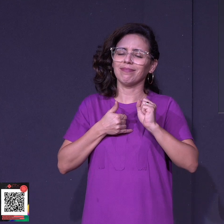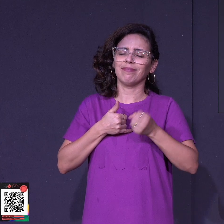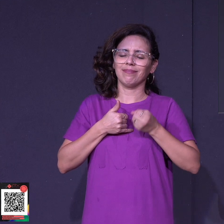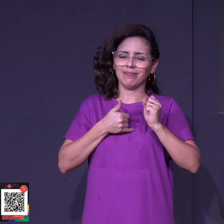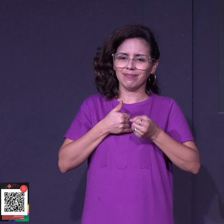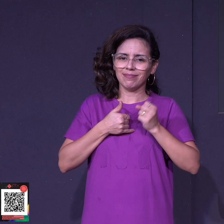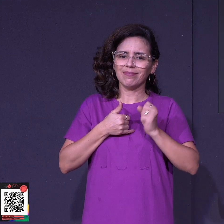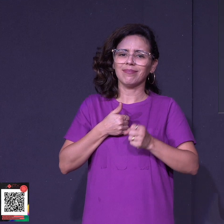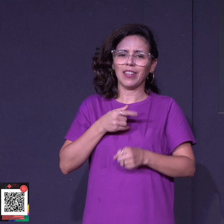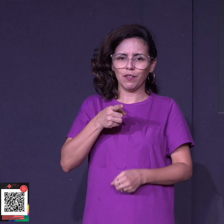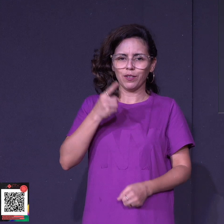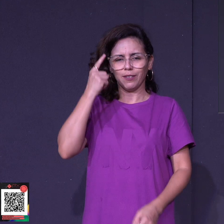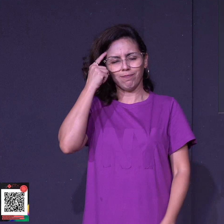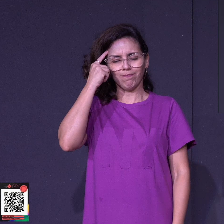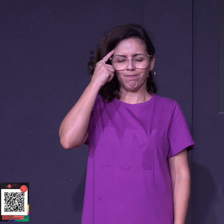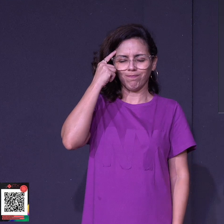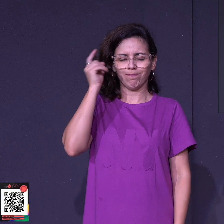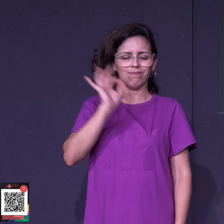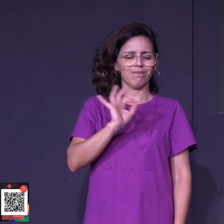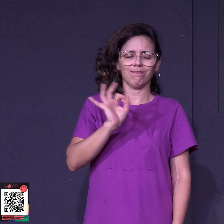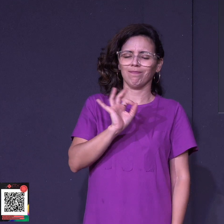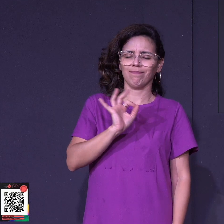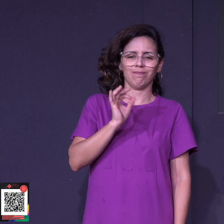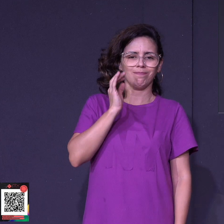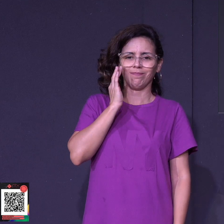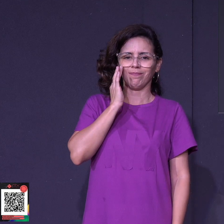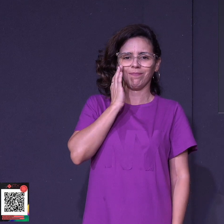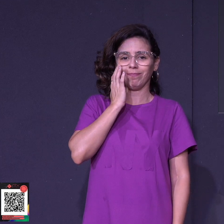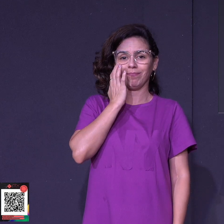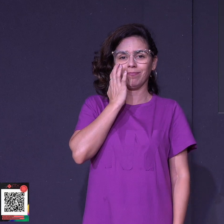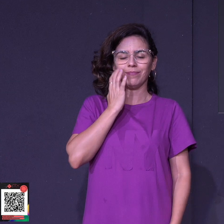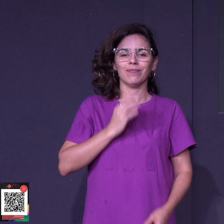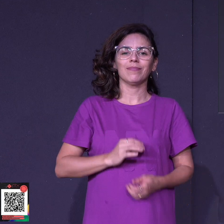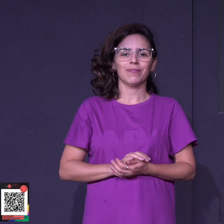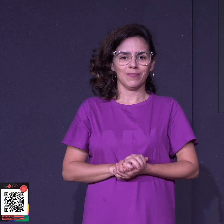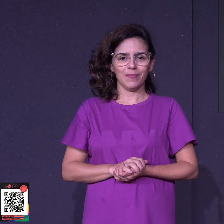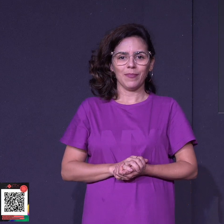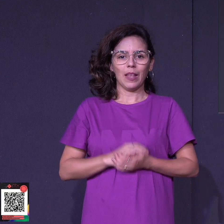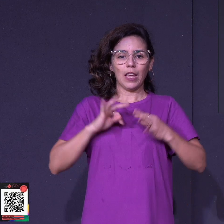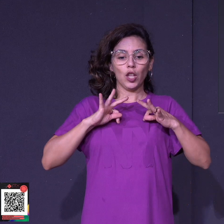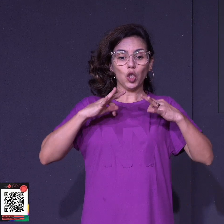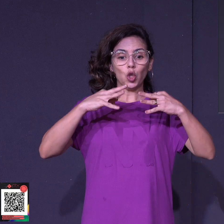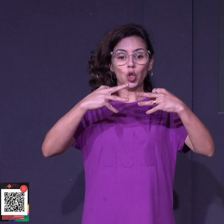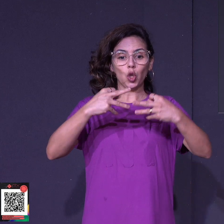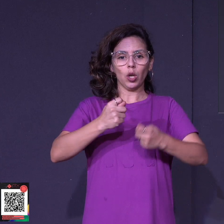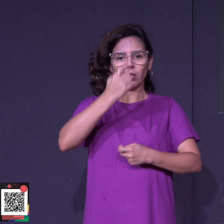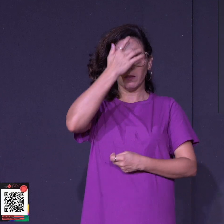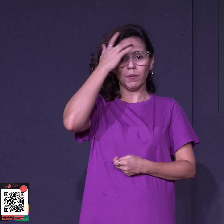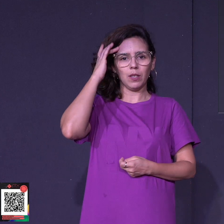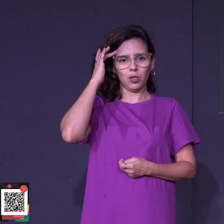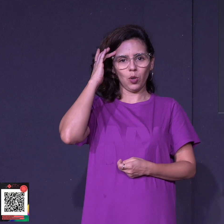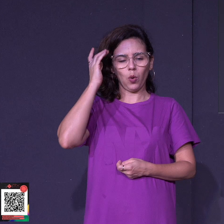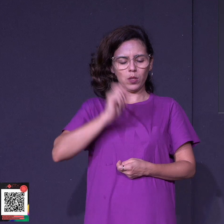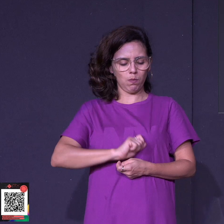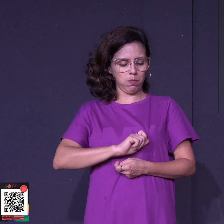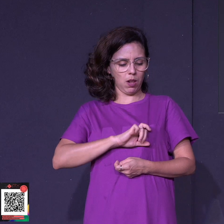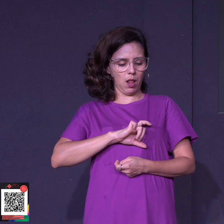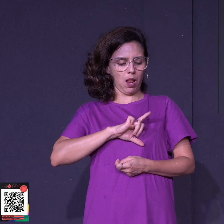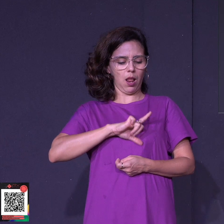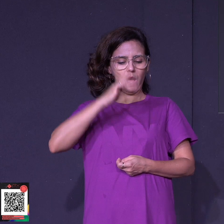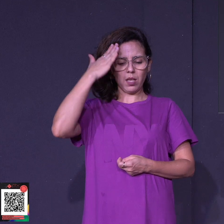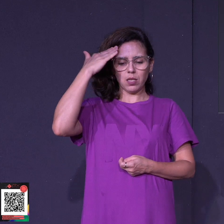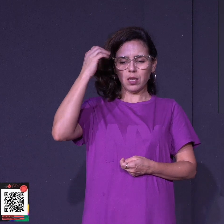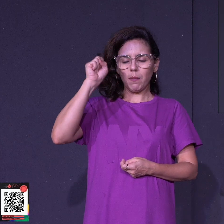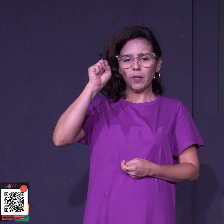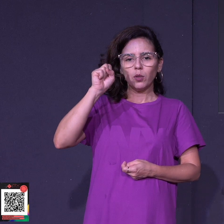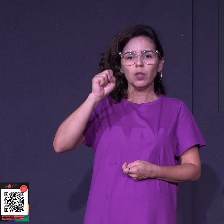Não duvide disso. Para que sejam cheios de toda a sabedoria, de